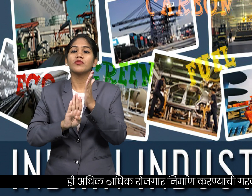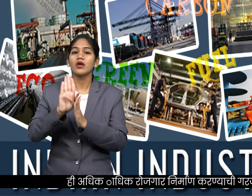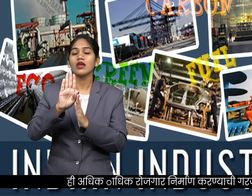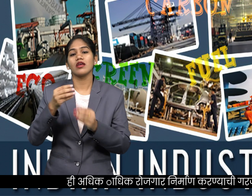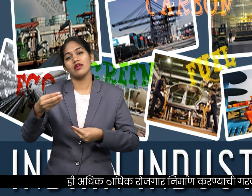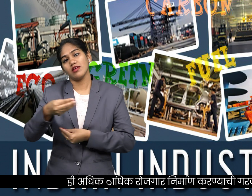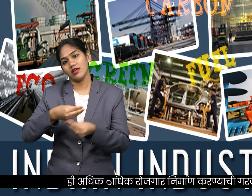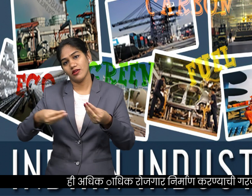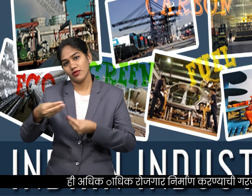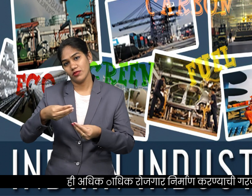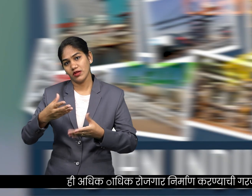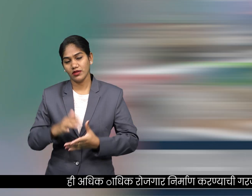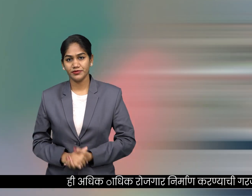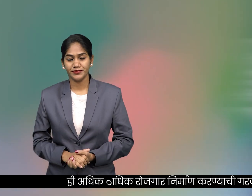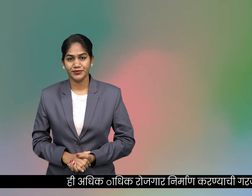करण्याची गरज आहे.